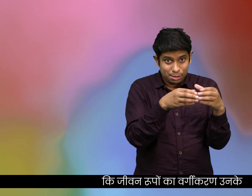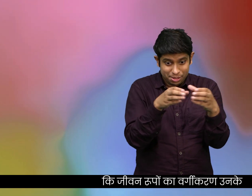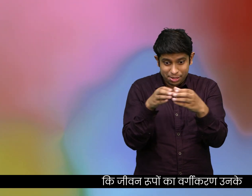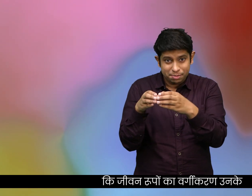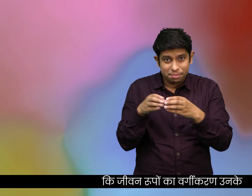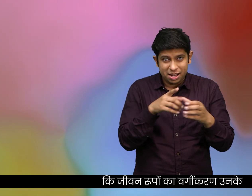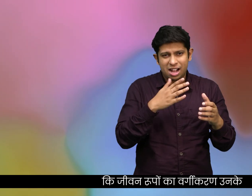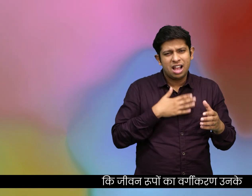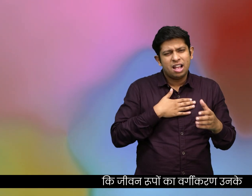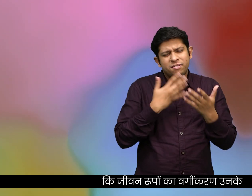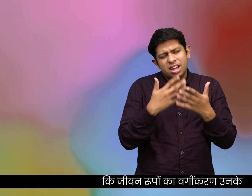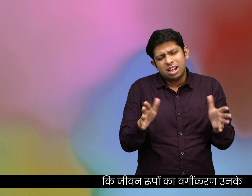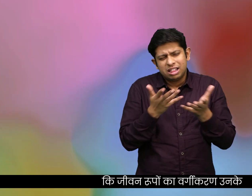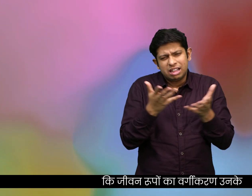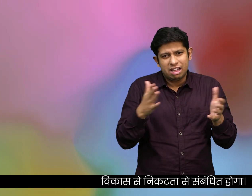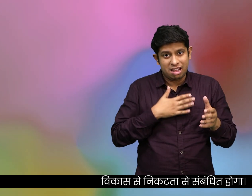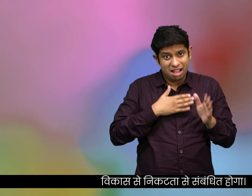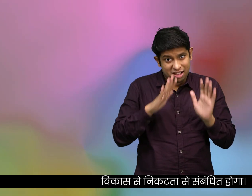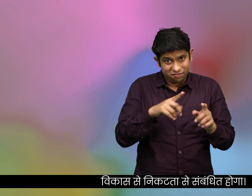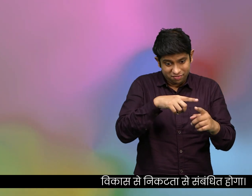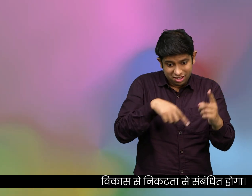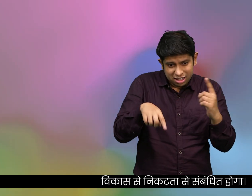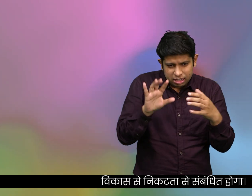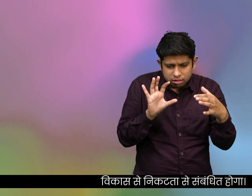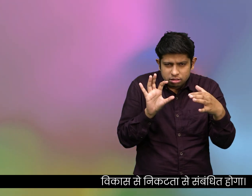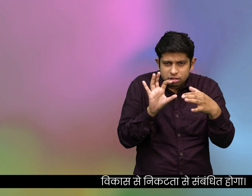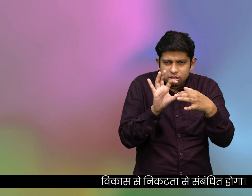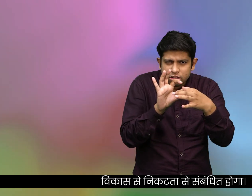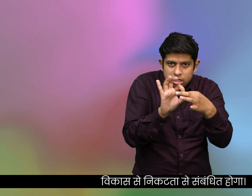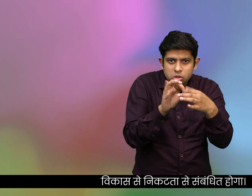रूपों का वर्गीकरण उनके विकास से निकटता से संबंधित होगा।